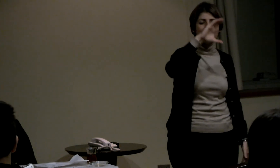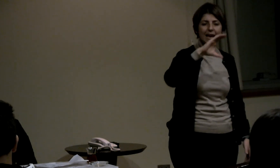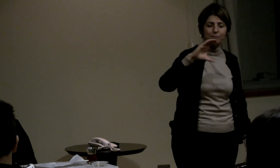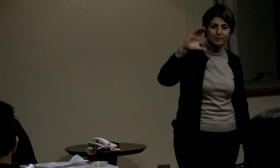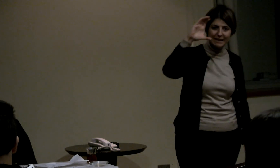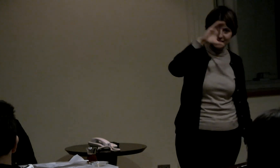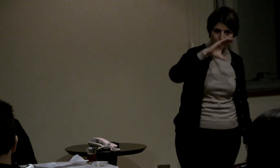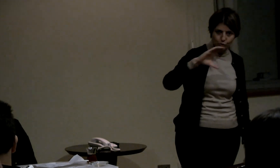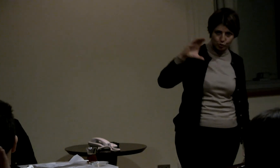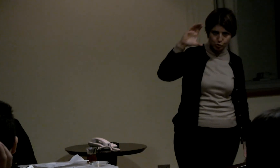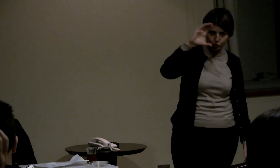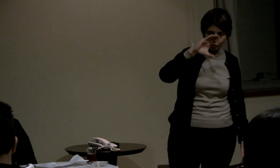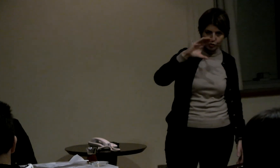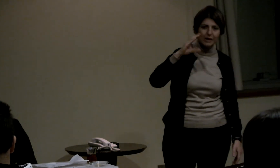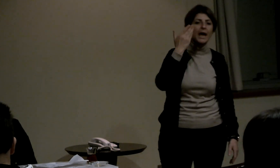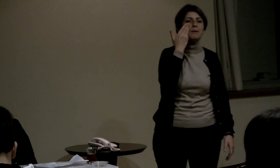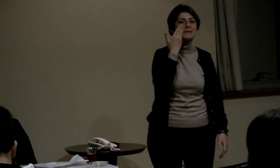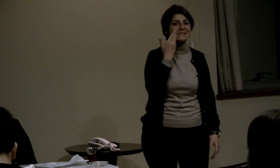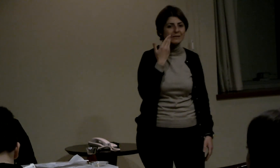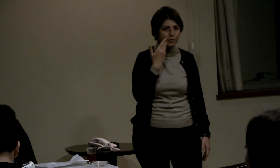hem geziyoruz, hem izliyoruz.